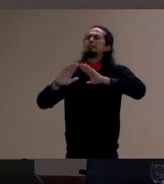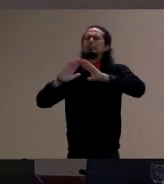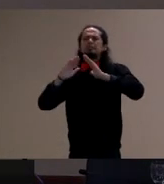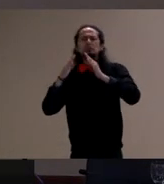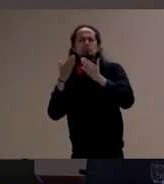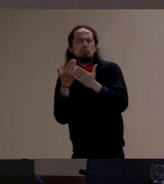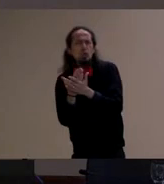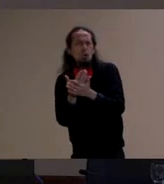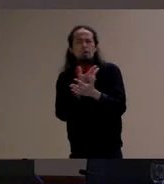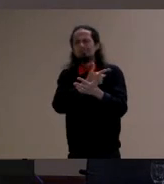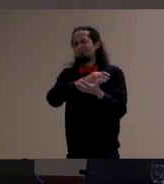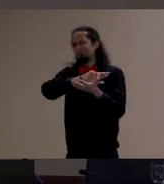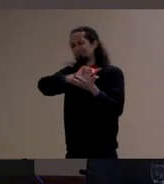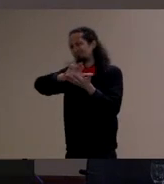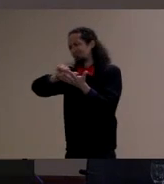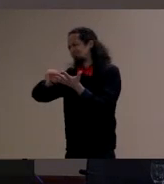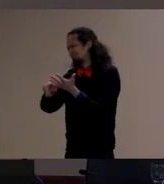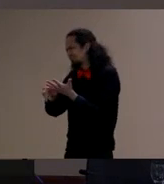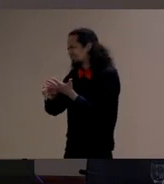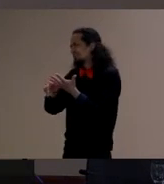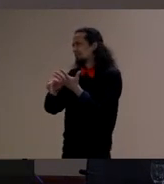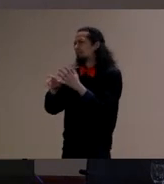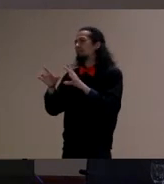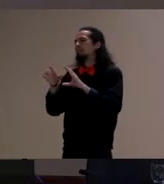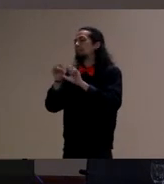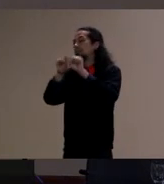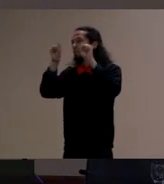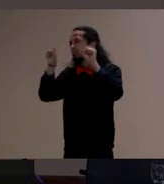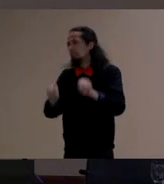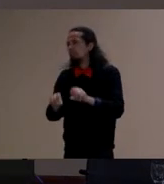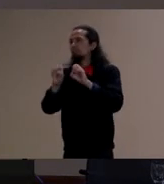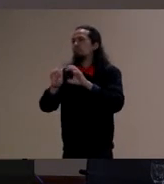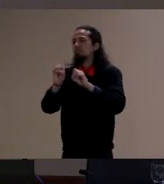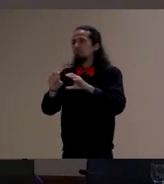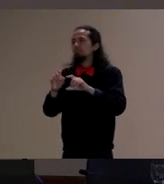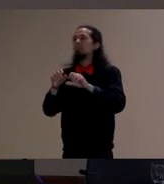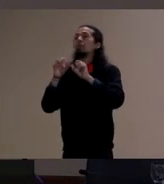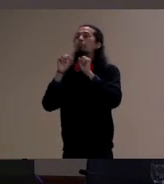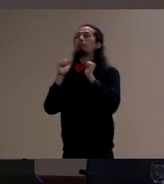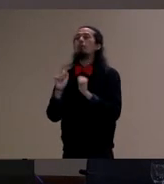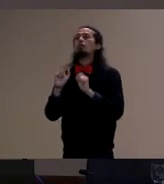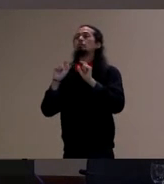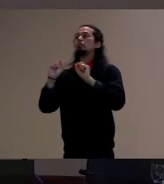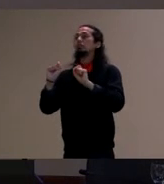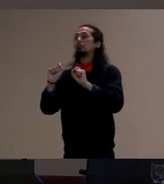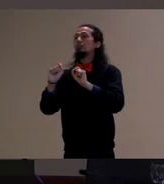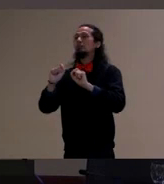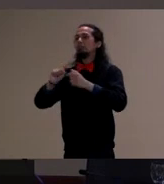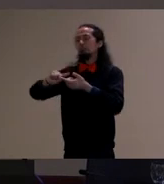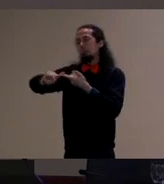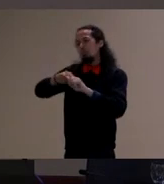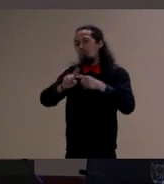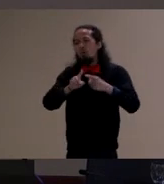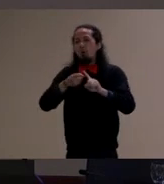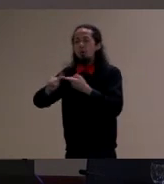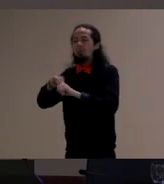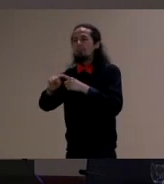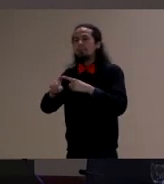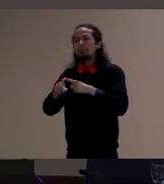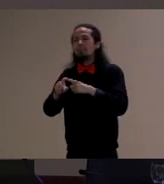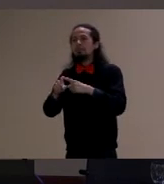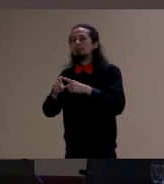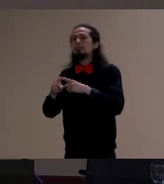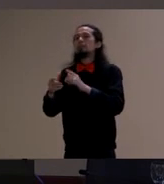e seus respectivos sistemas de ensino poderão adotar formas de organização e